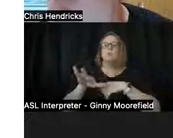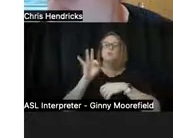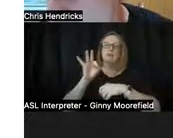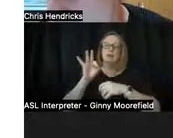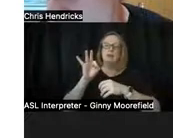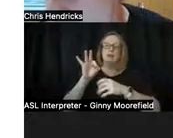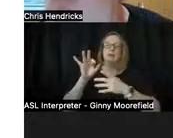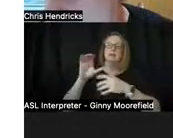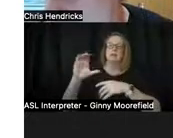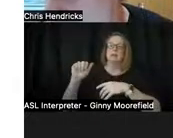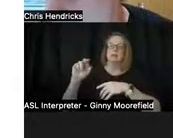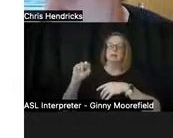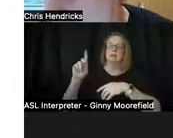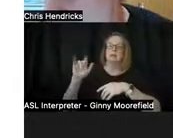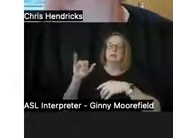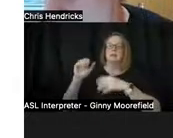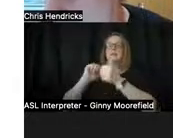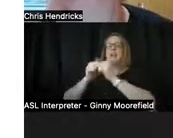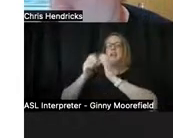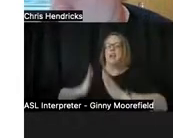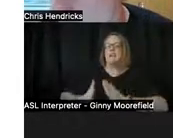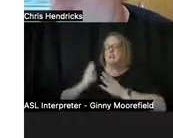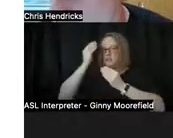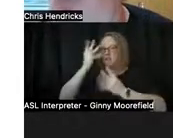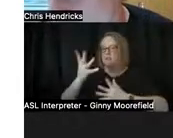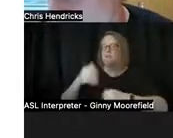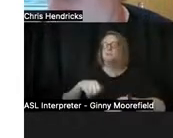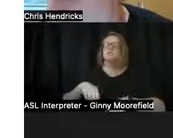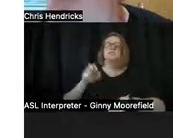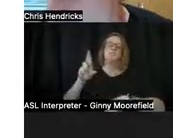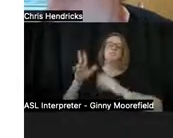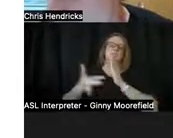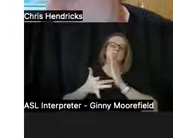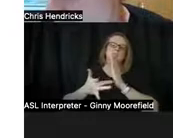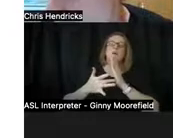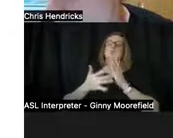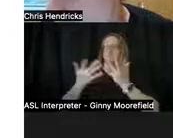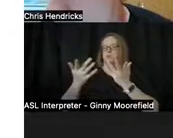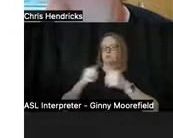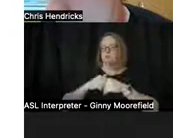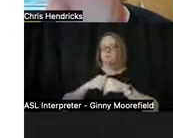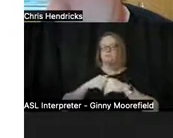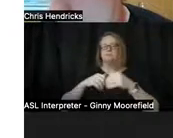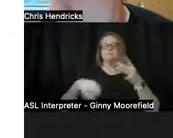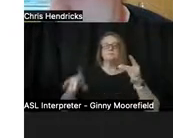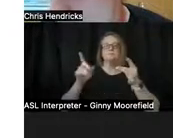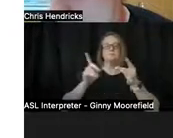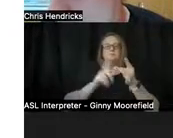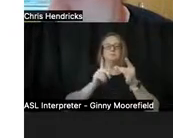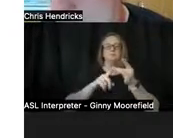ubicación encontrar información del candidato tecnología o cualquier otra cosa que aquí no hayamos compartido